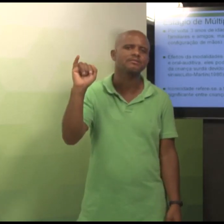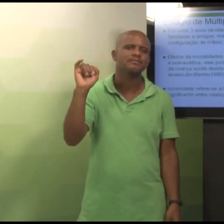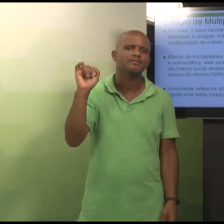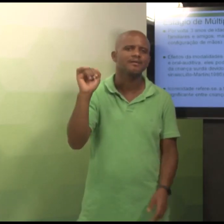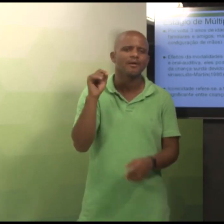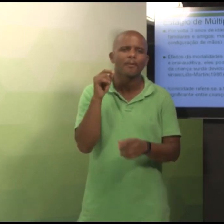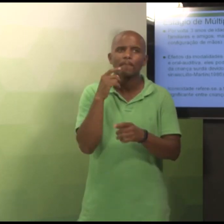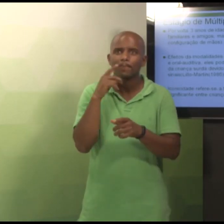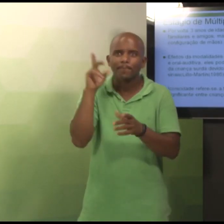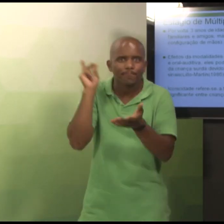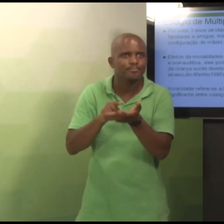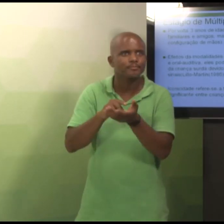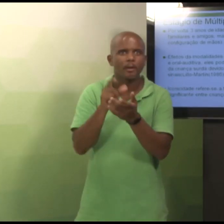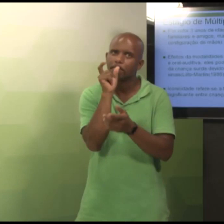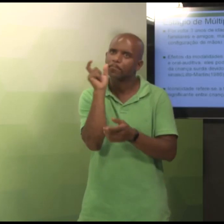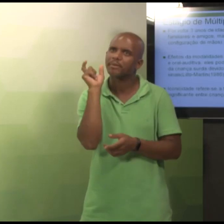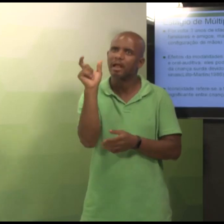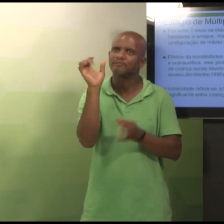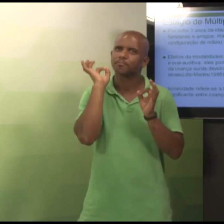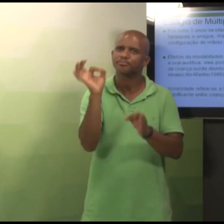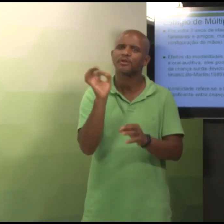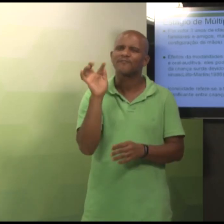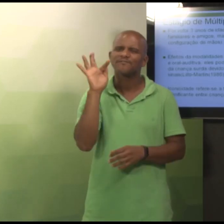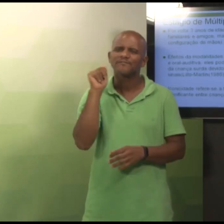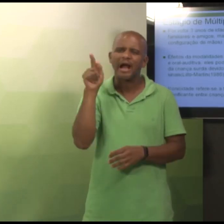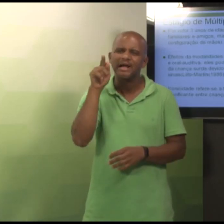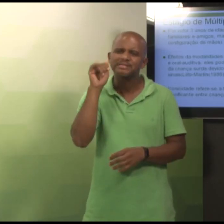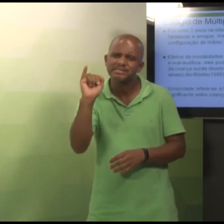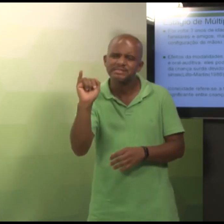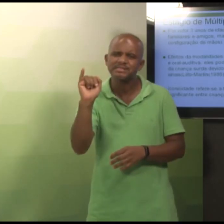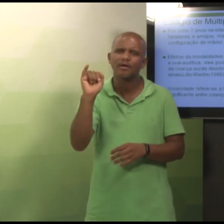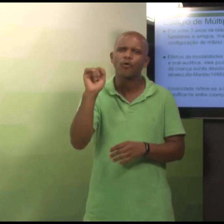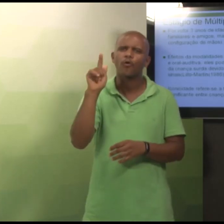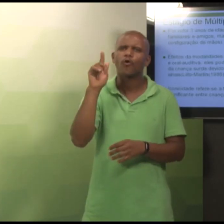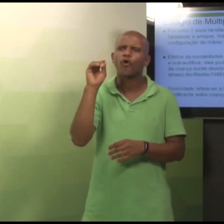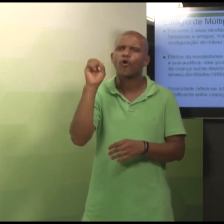em o processo de aquisição da língua, às vezes fala fase.